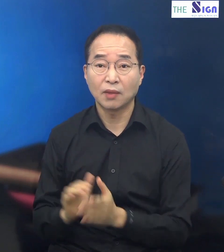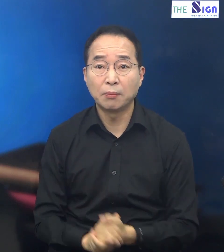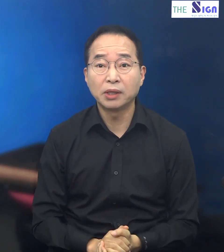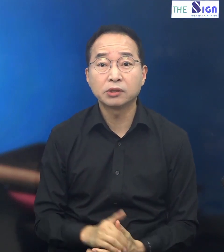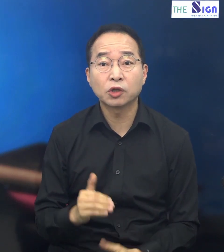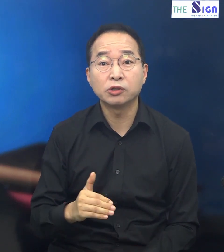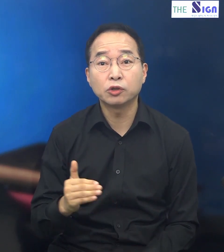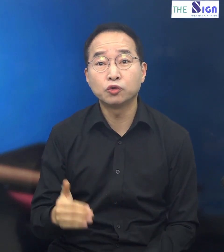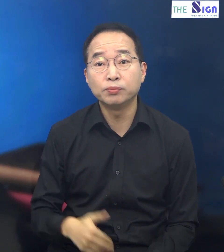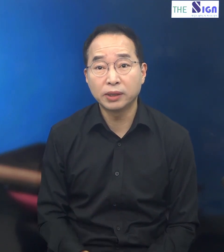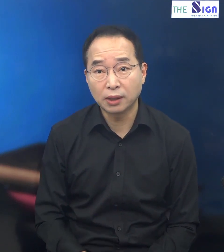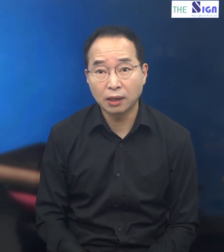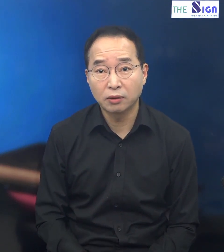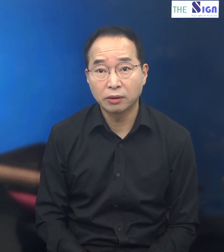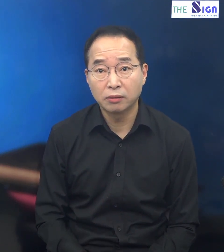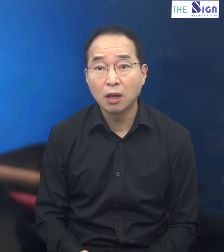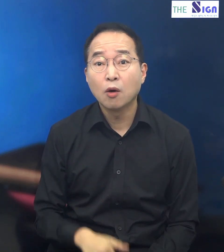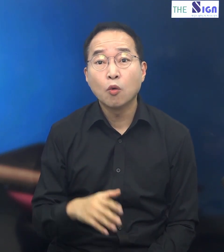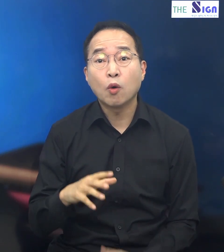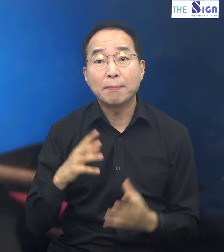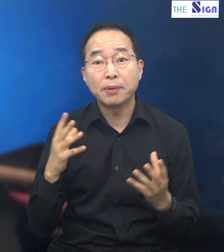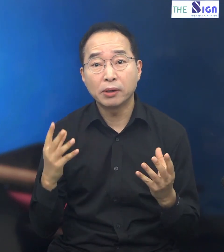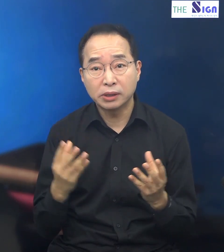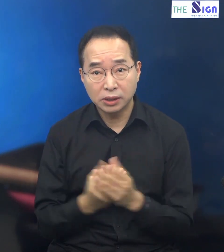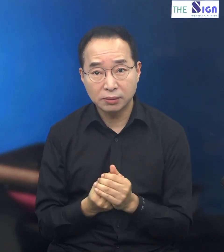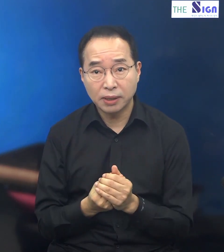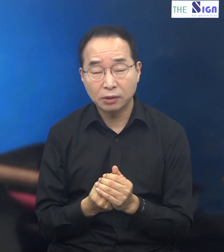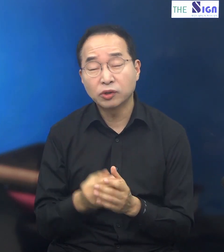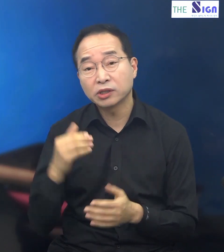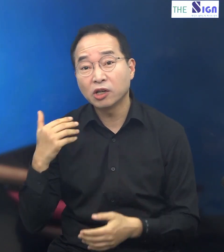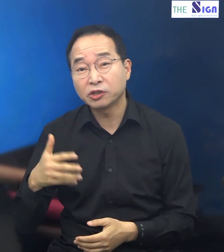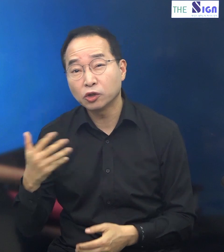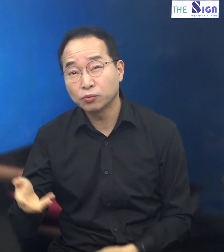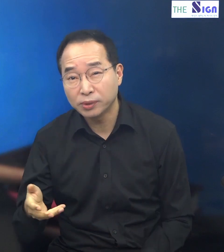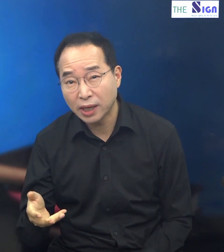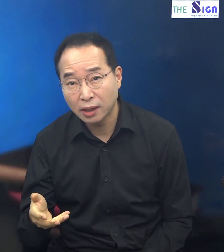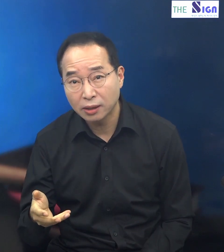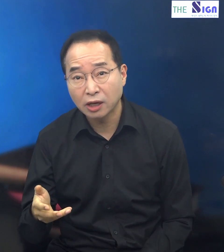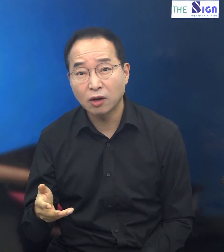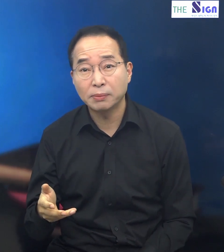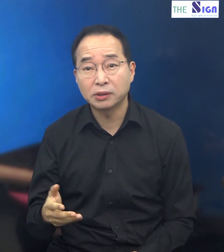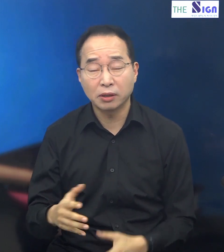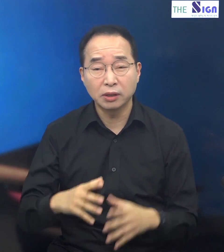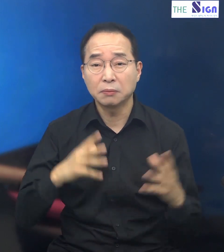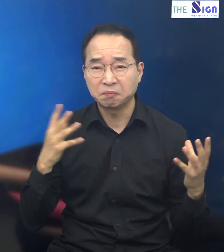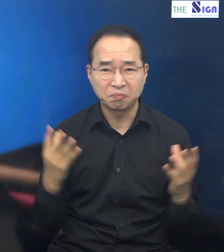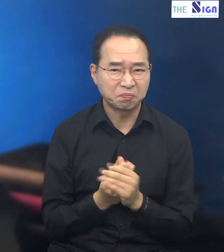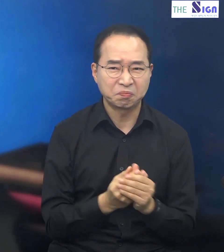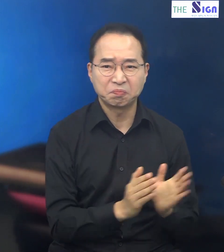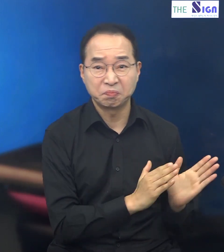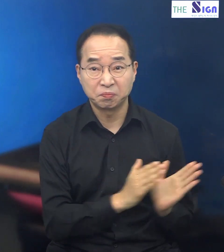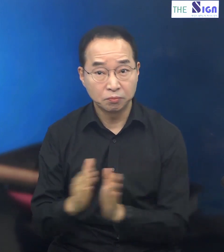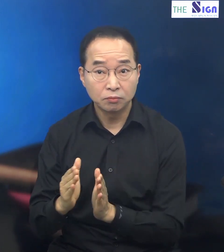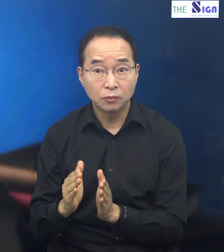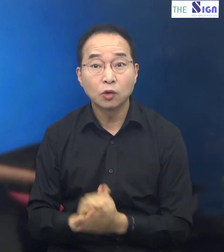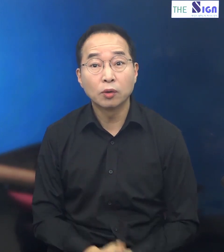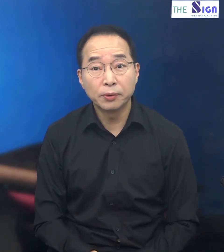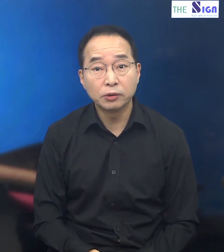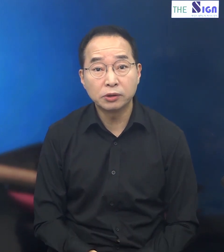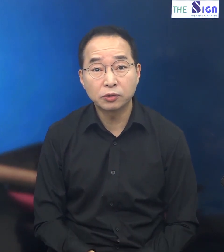하면 철저히 준비했다라는 거예요. 완벽이지만 우리 철저히 준비해 라고 하면서는 이런 표현들을